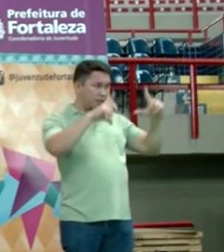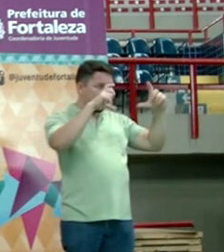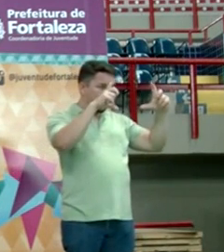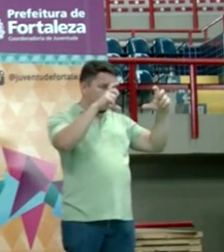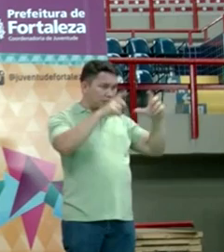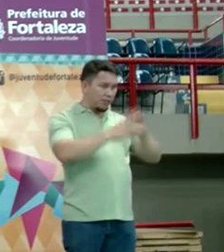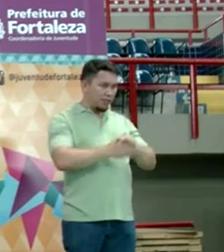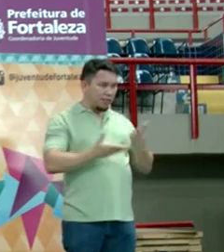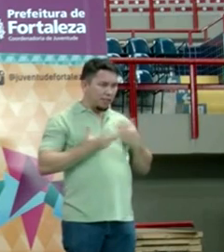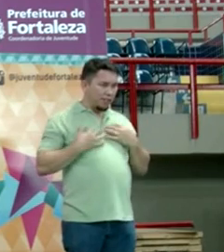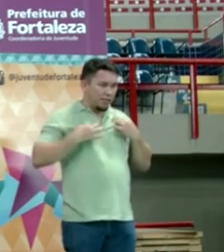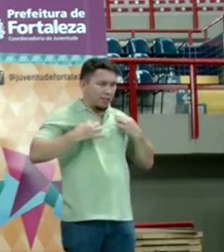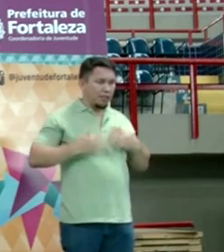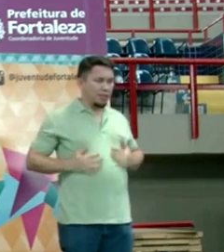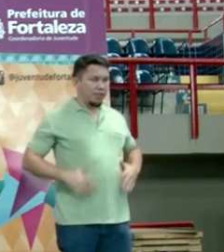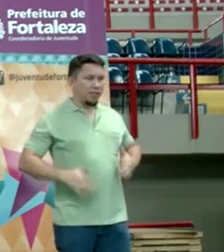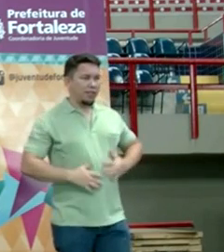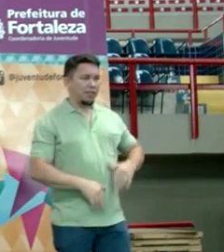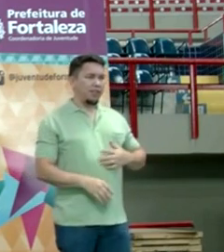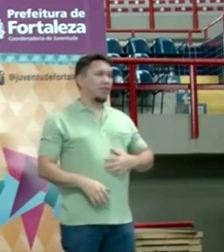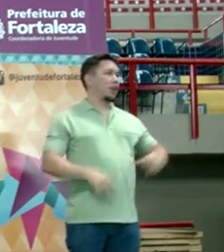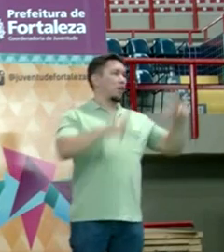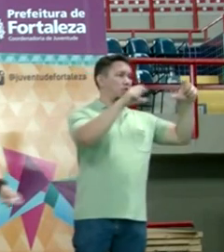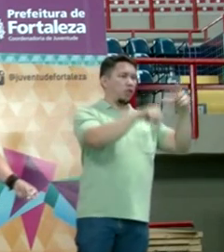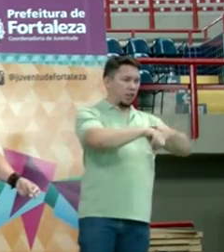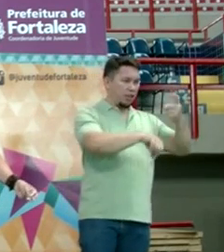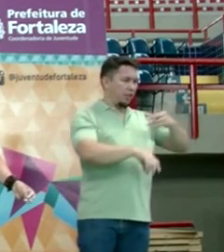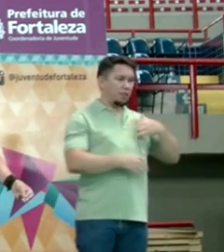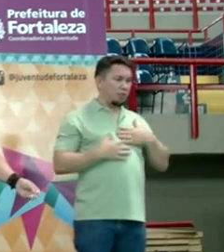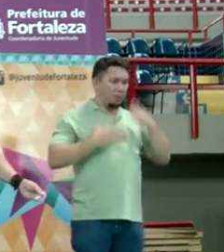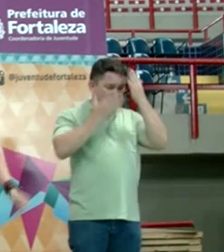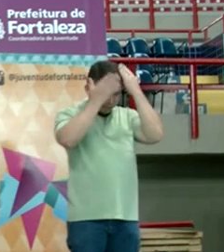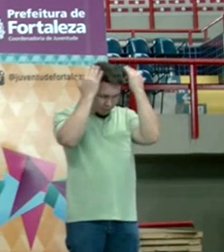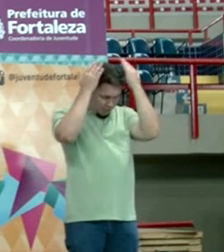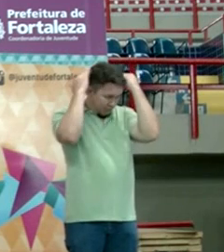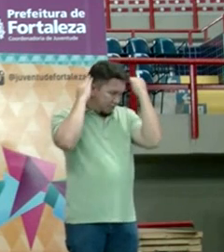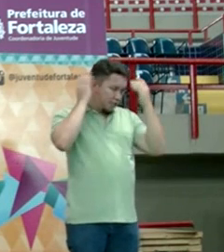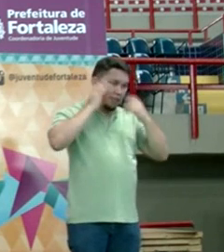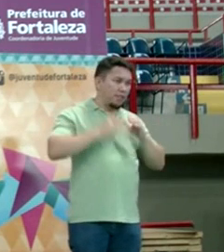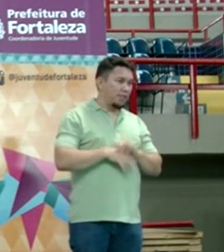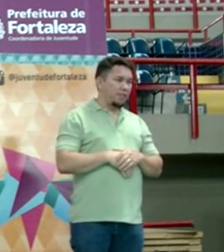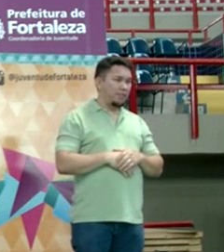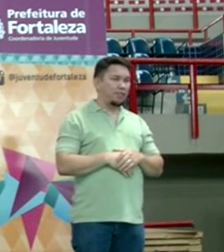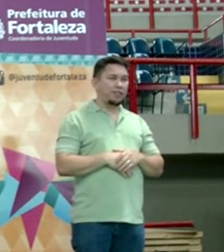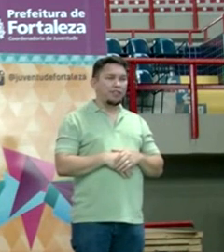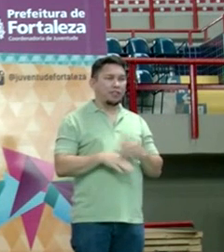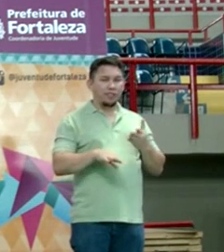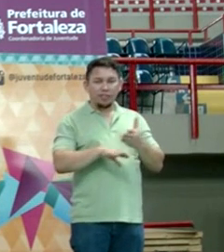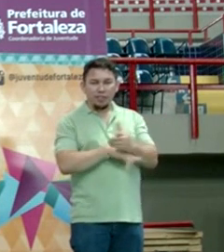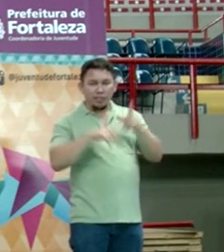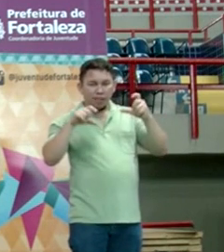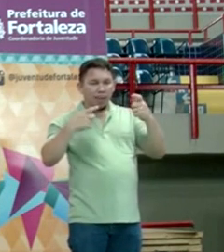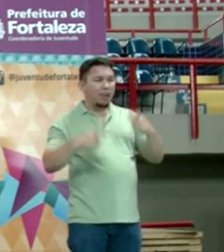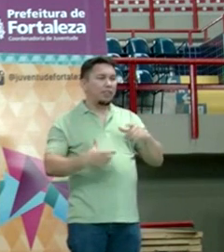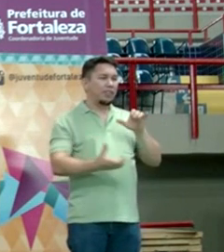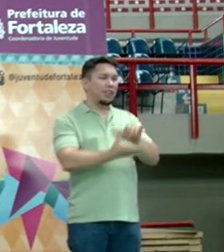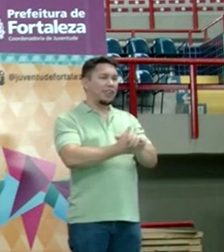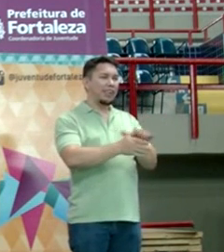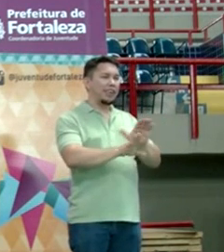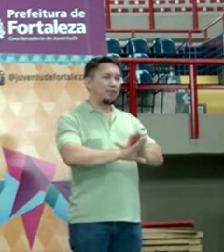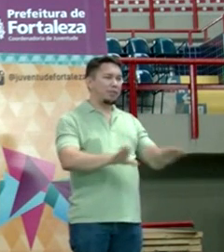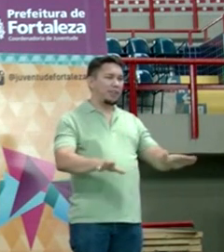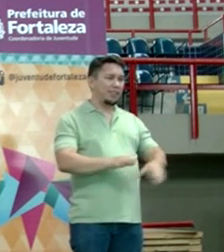para tirar uma foto, você não se ajeita? Ou você já chega e já tira a foto? Não é assim não, o único canto que você já chega e tira a foto é